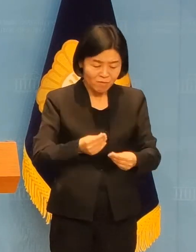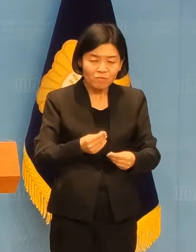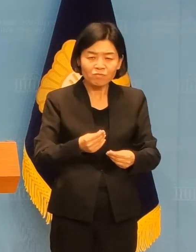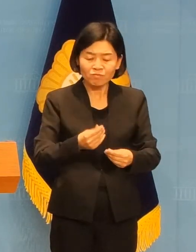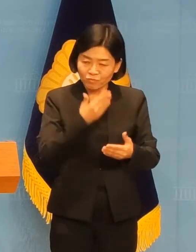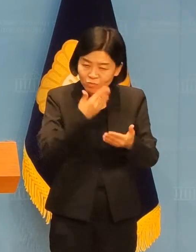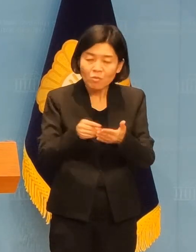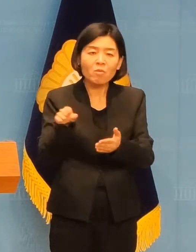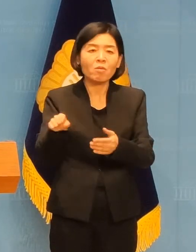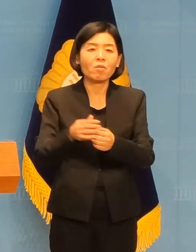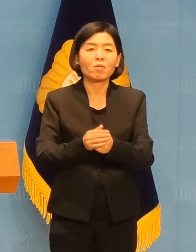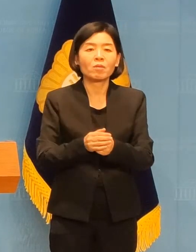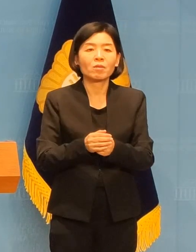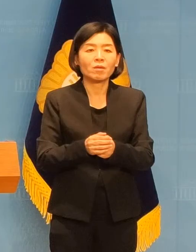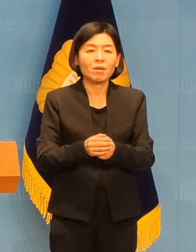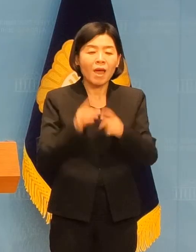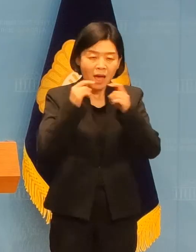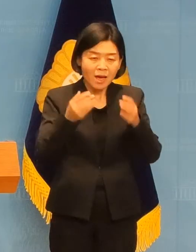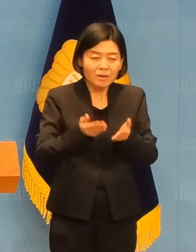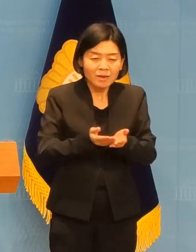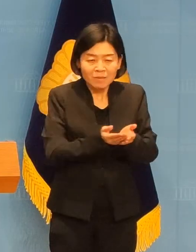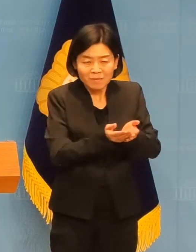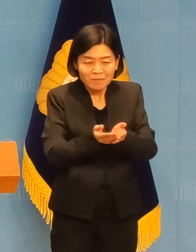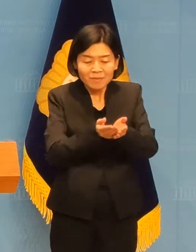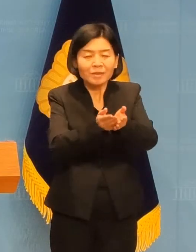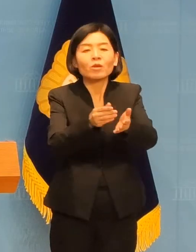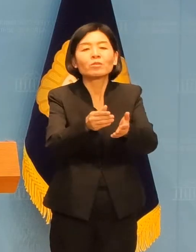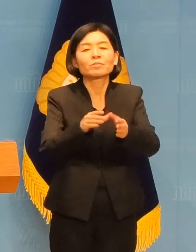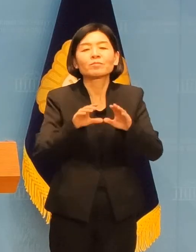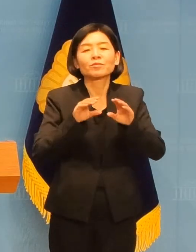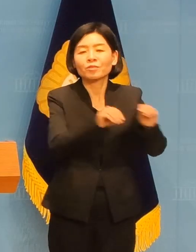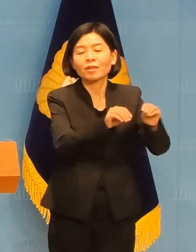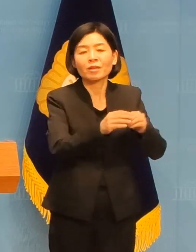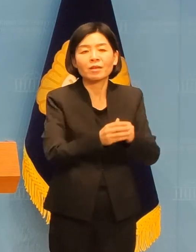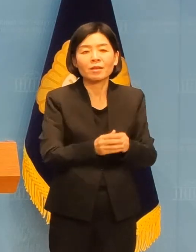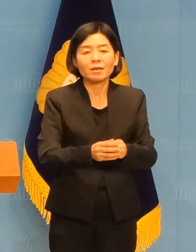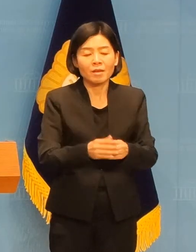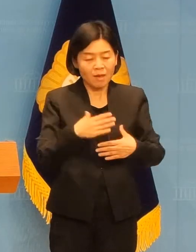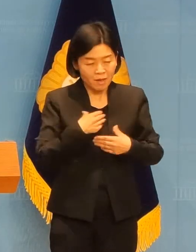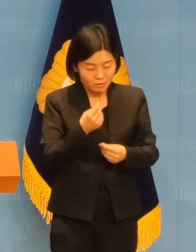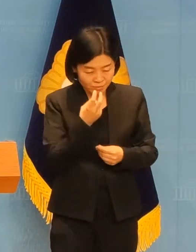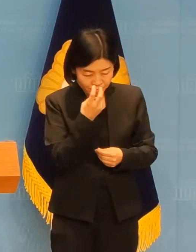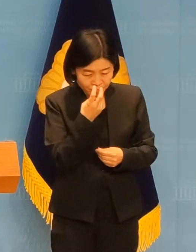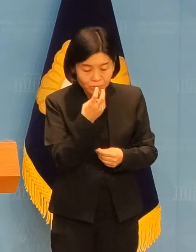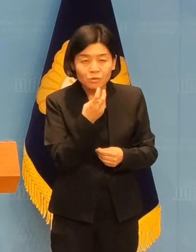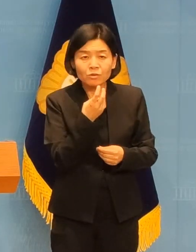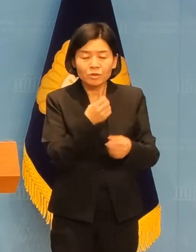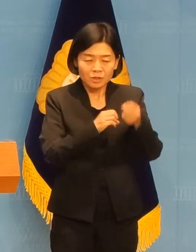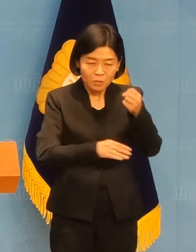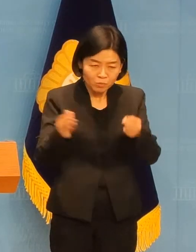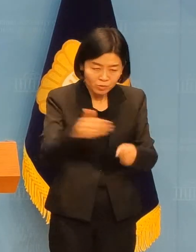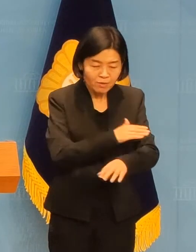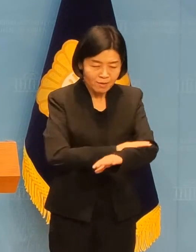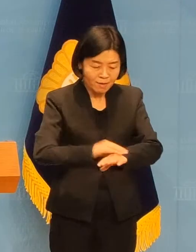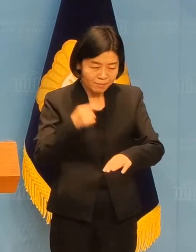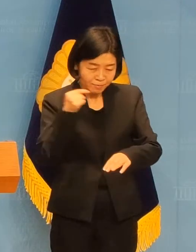진보당은 한강버스 운행을 즉시 중단하고 안전관리 체계를 근본적으로 점검할 것을 강력히